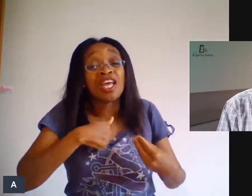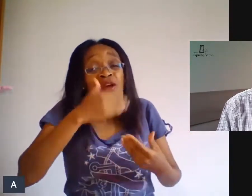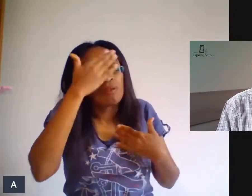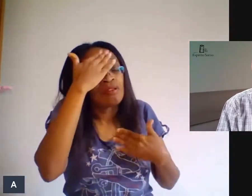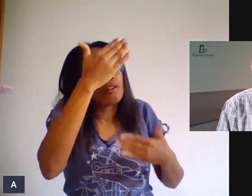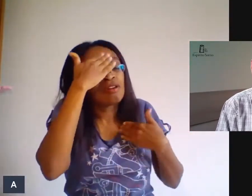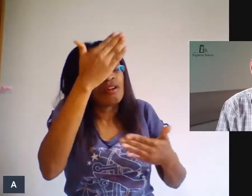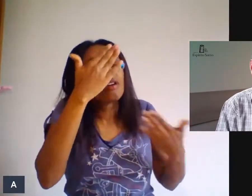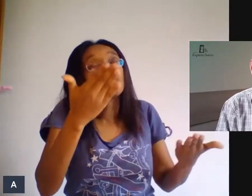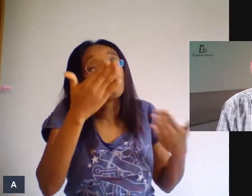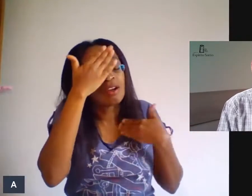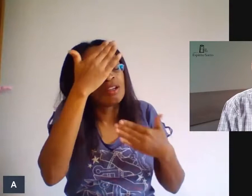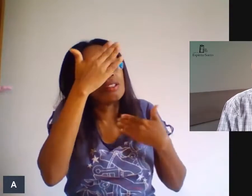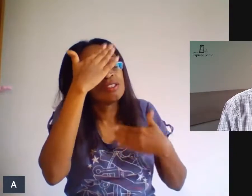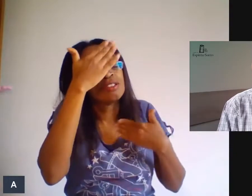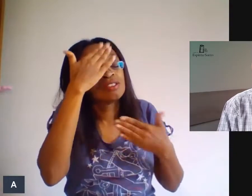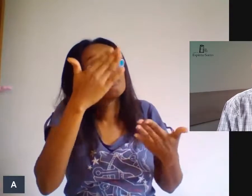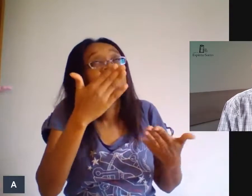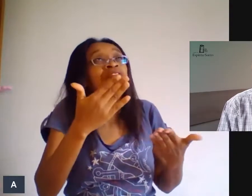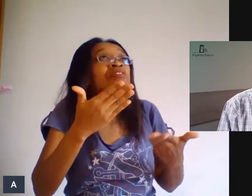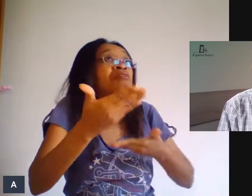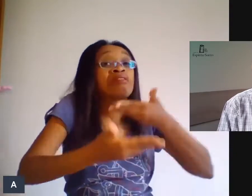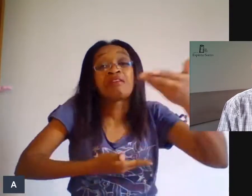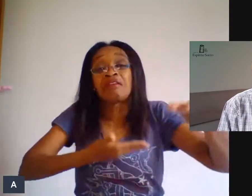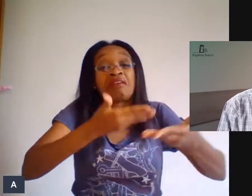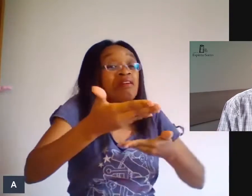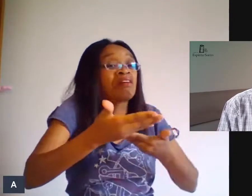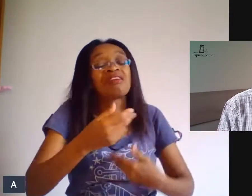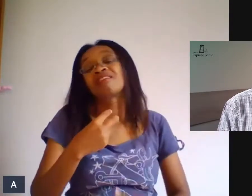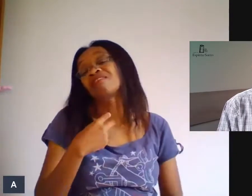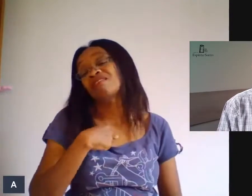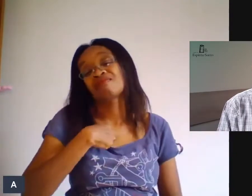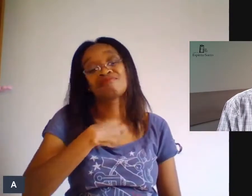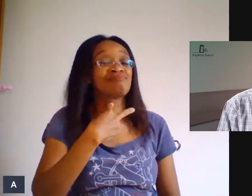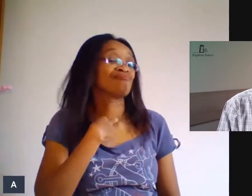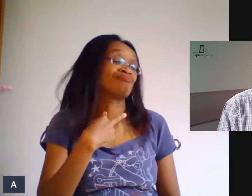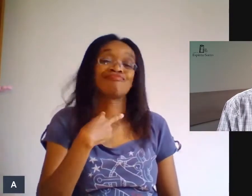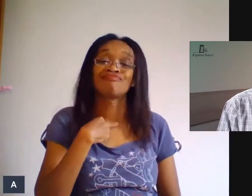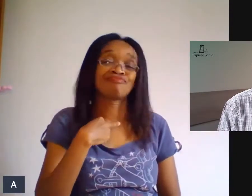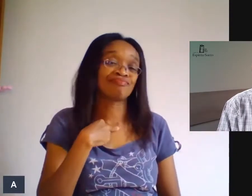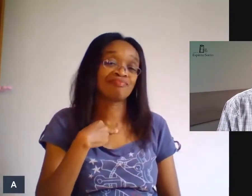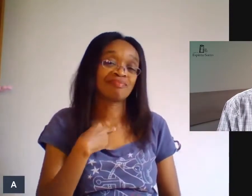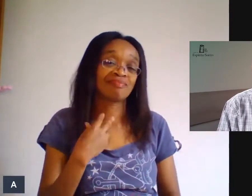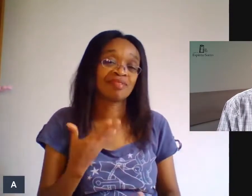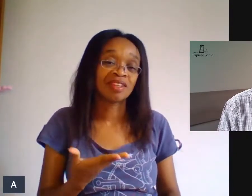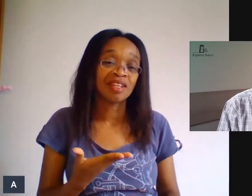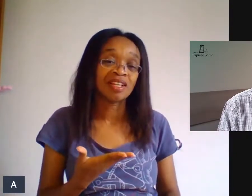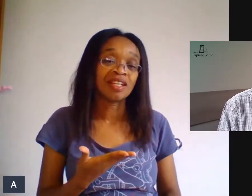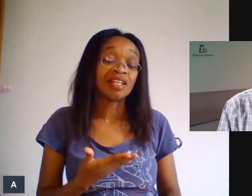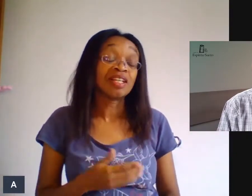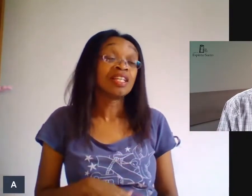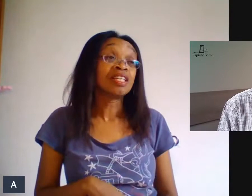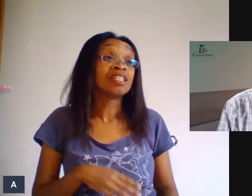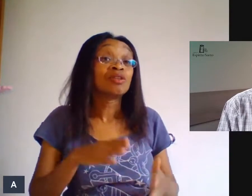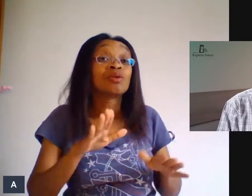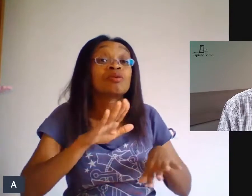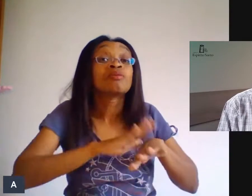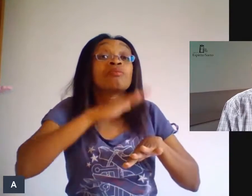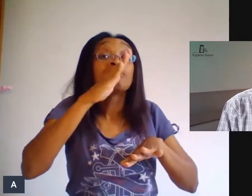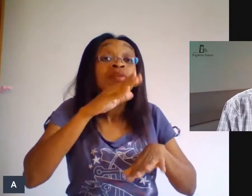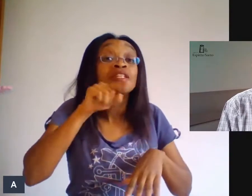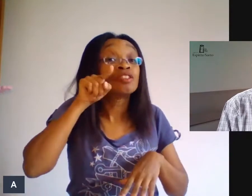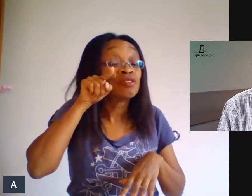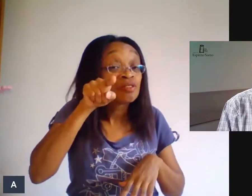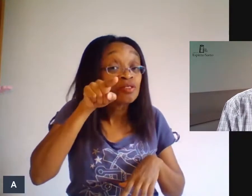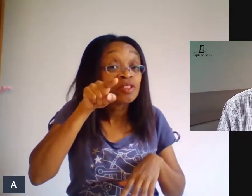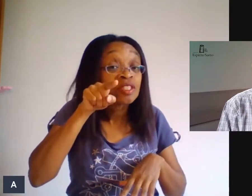irmão, da sua vida espiritual, mais você será acrescentado